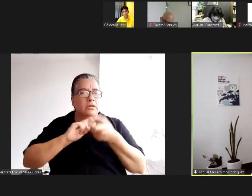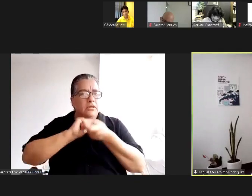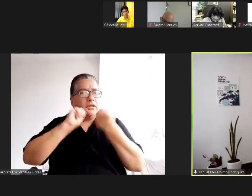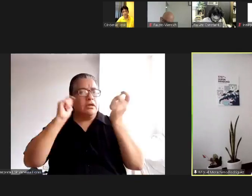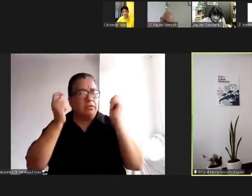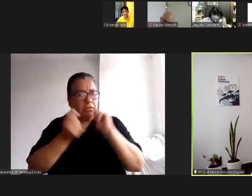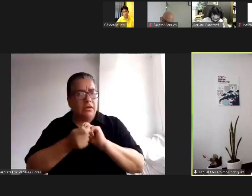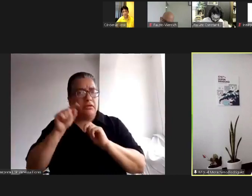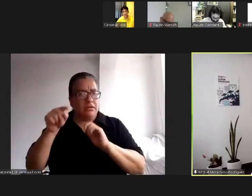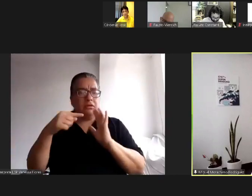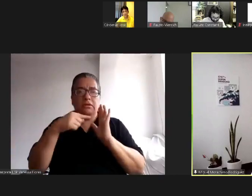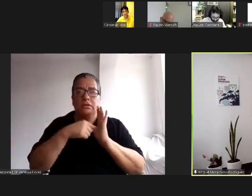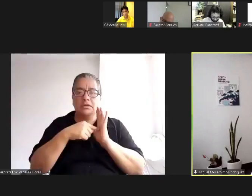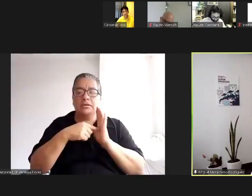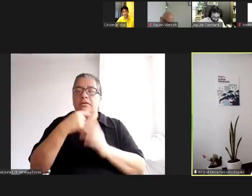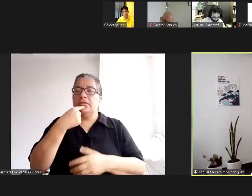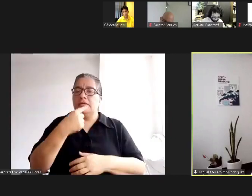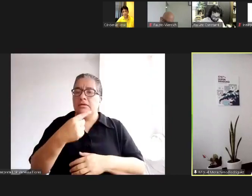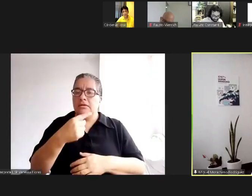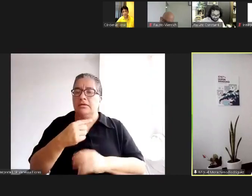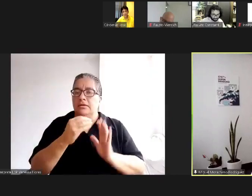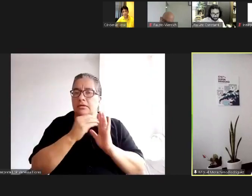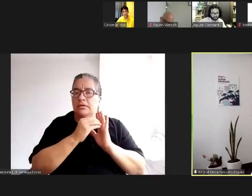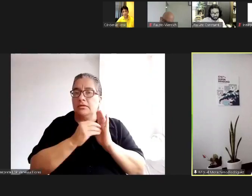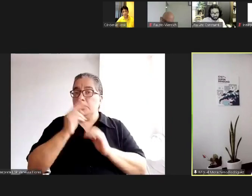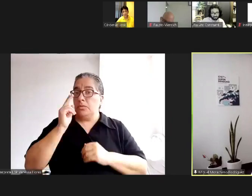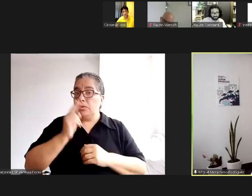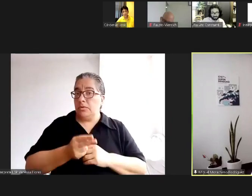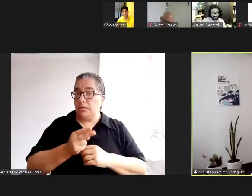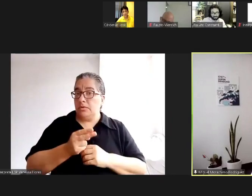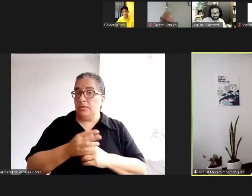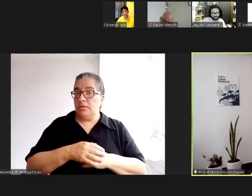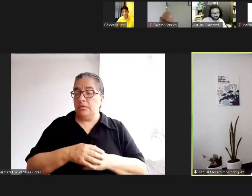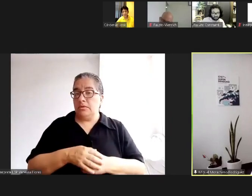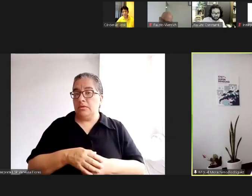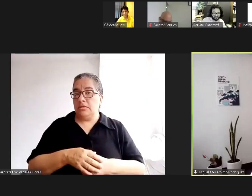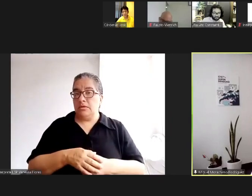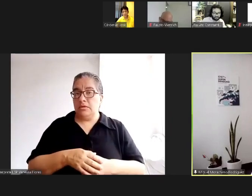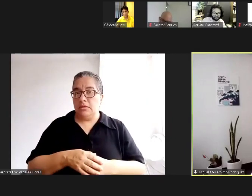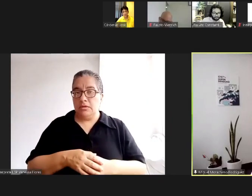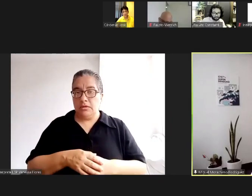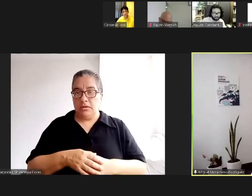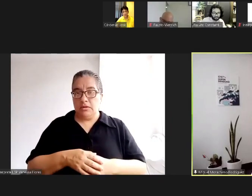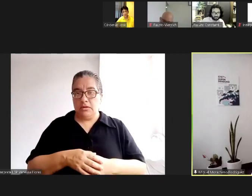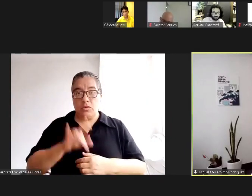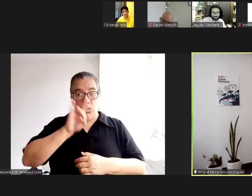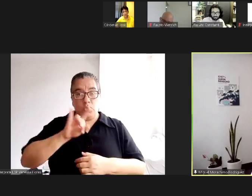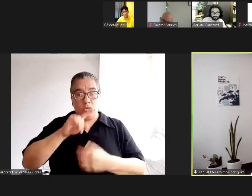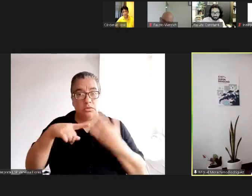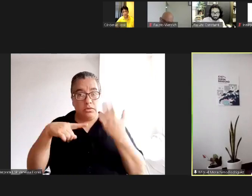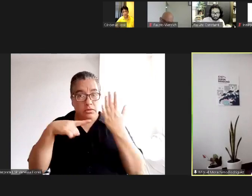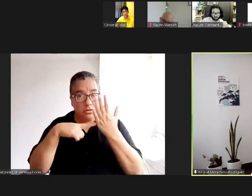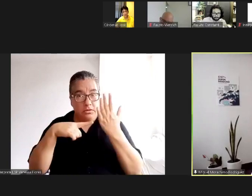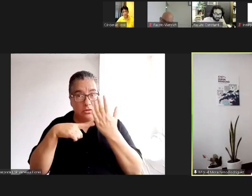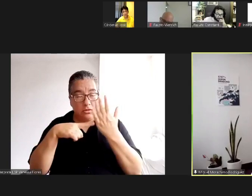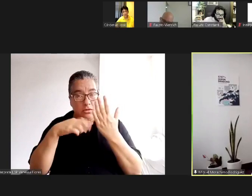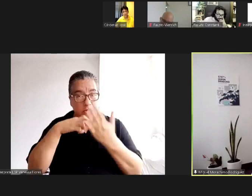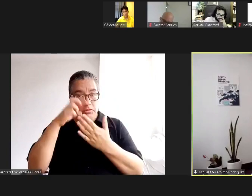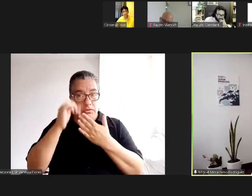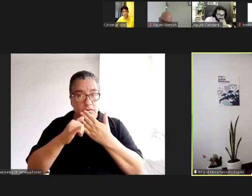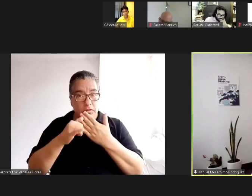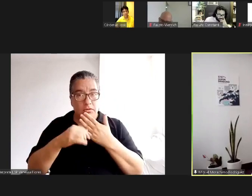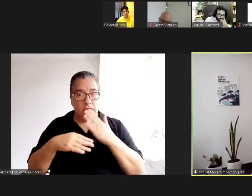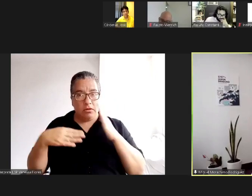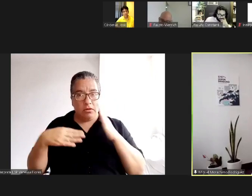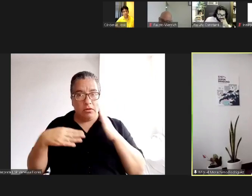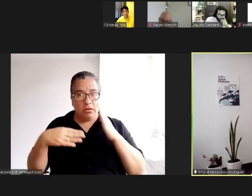artículo en el cual se prohíbe la elusión de medidas tecnológicas efectivas, que son esas medidas que pone un creador